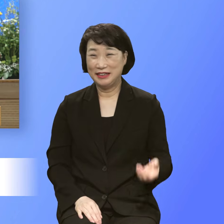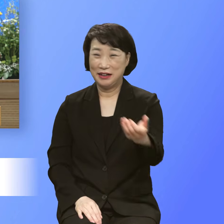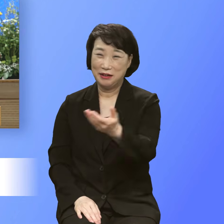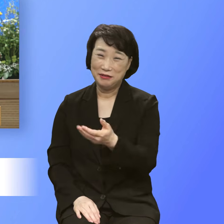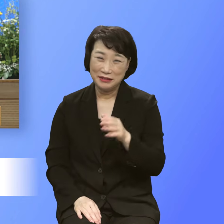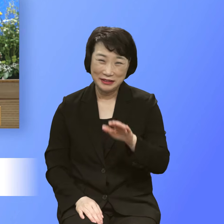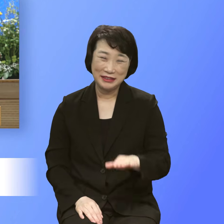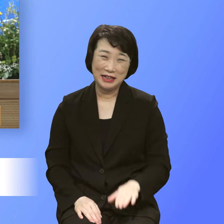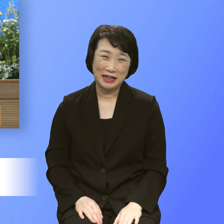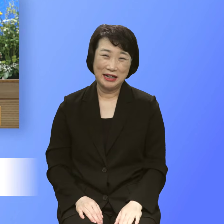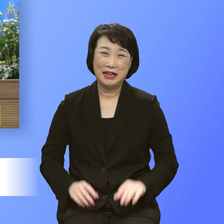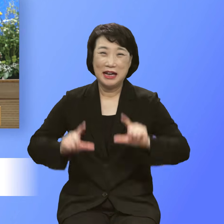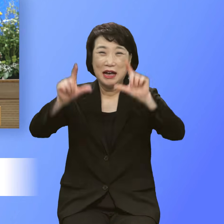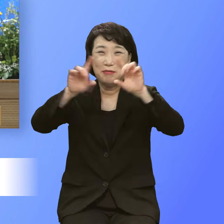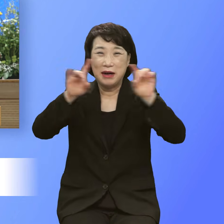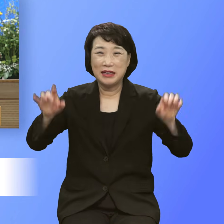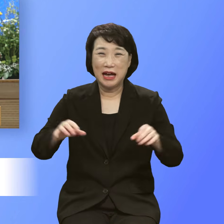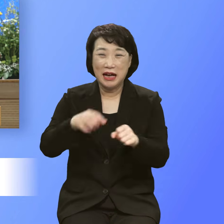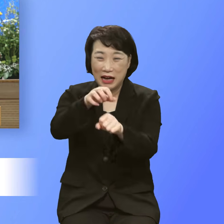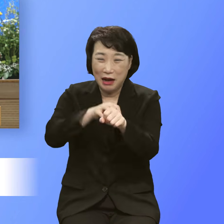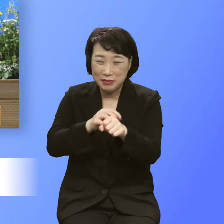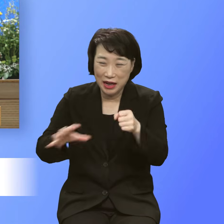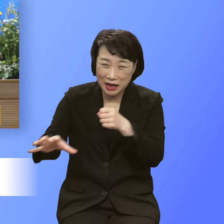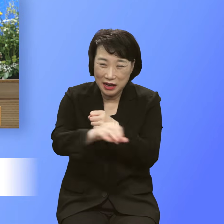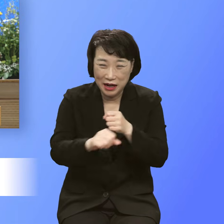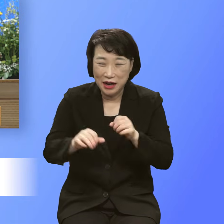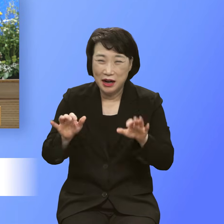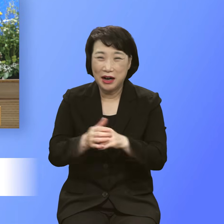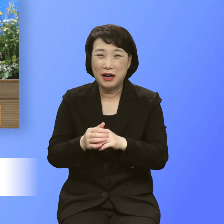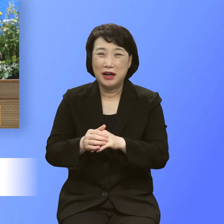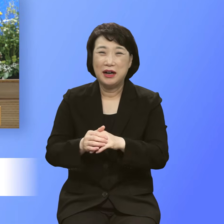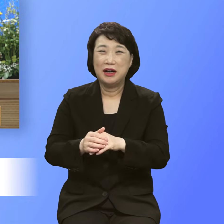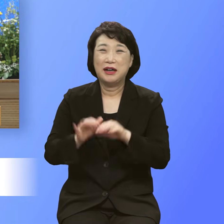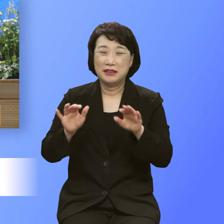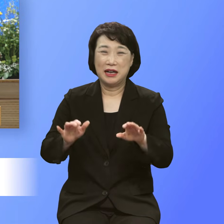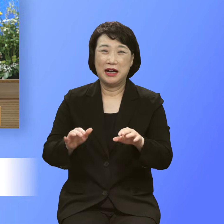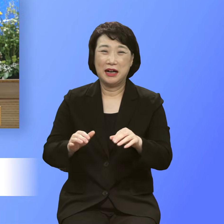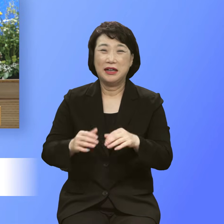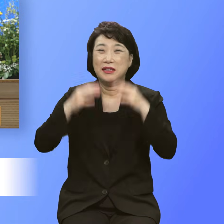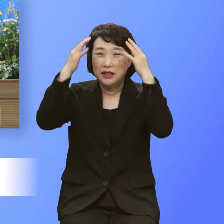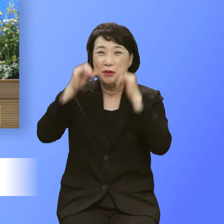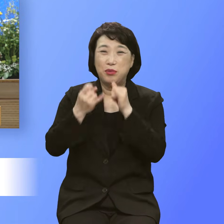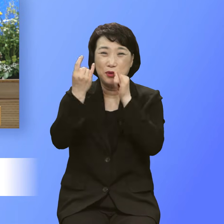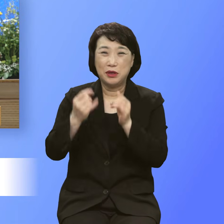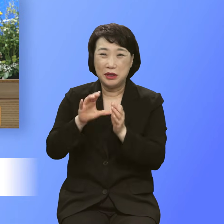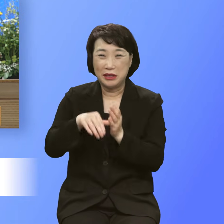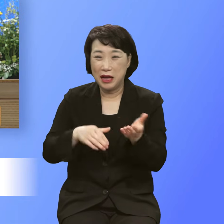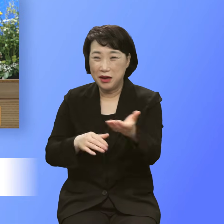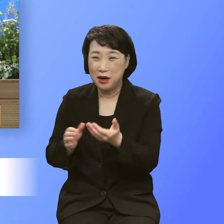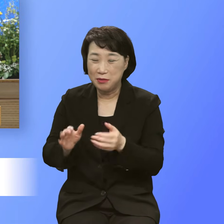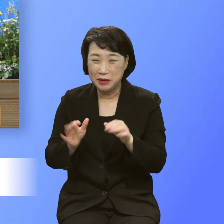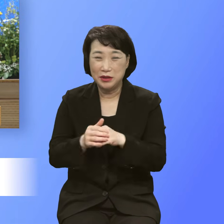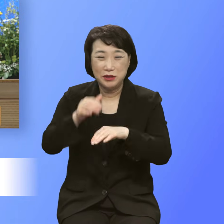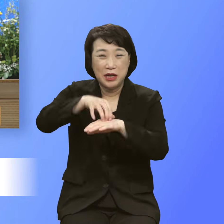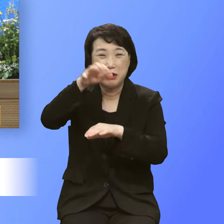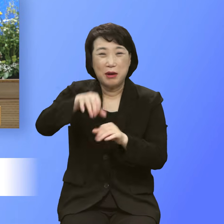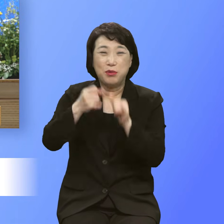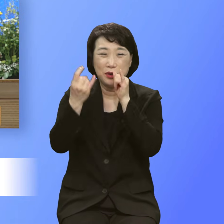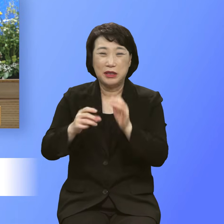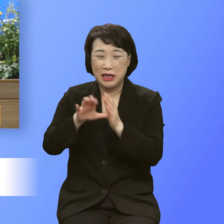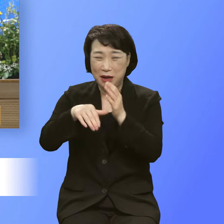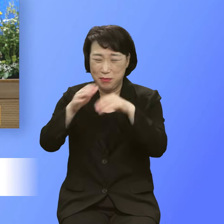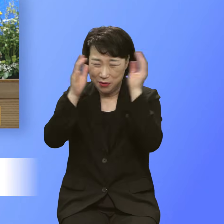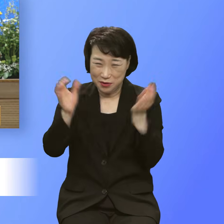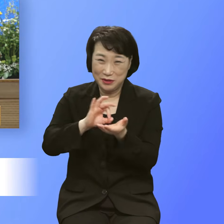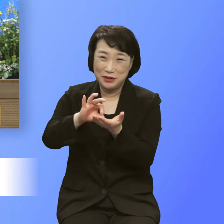보세요, 해마다 거룩해서 항상 산상성회 때 다 참 저 뭡니까 신수산 체험관 성회 때 다